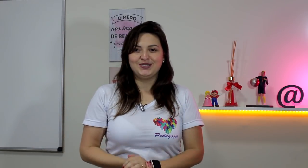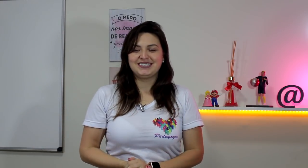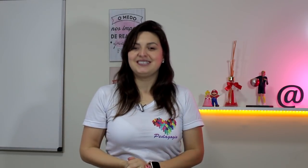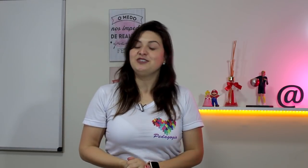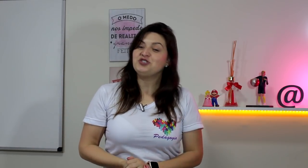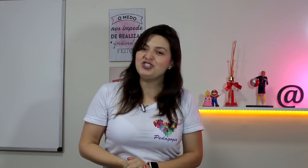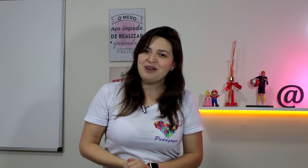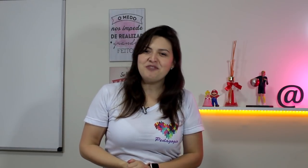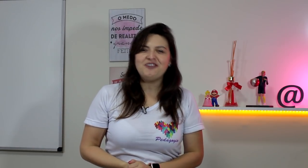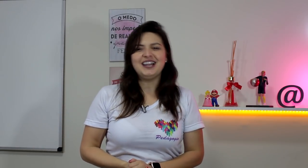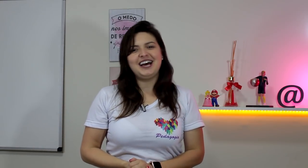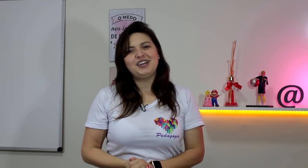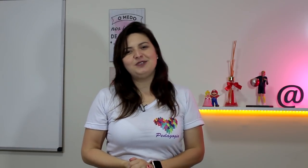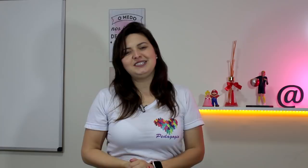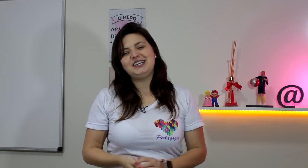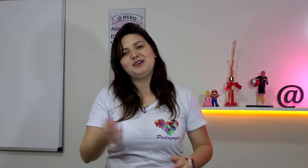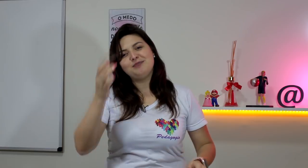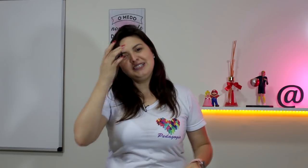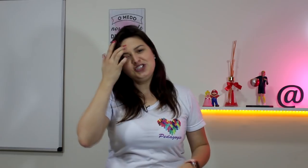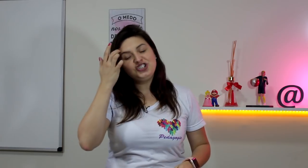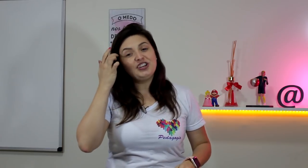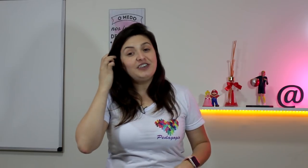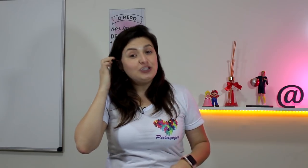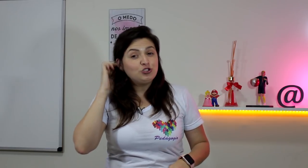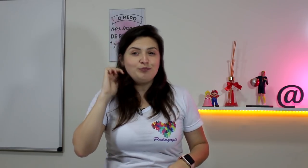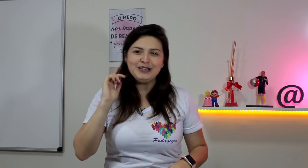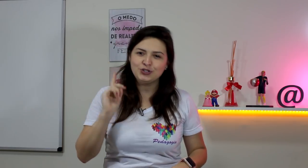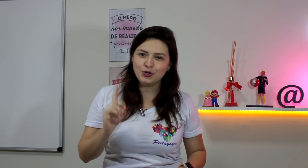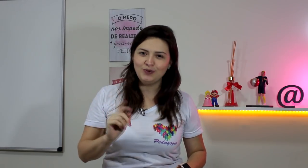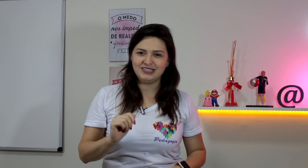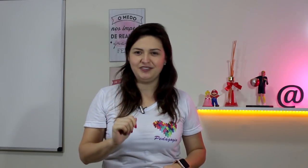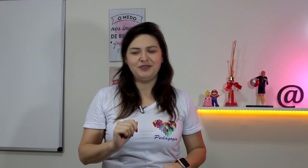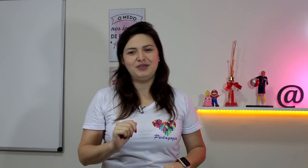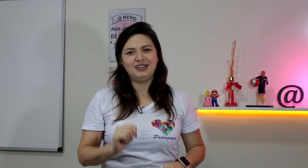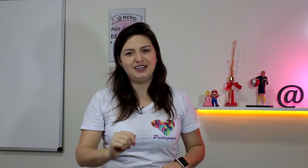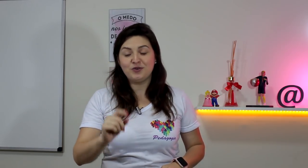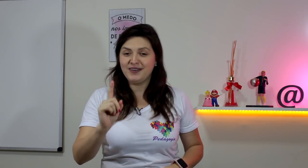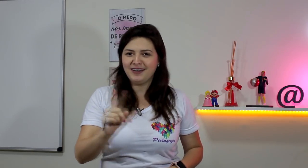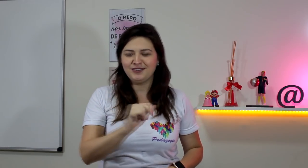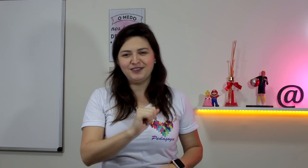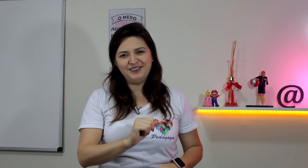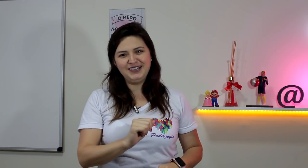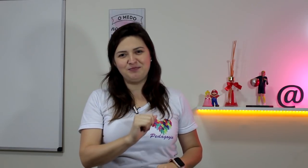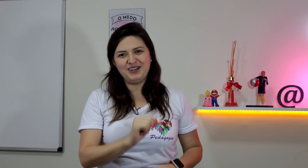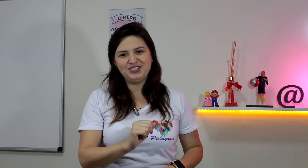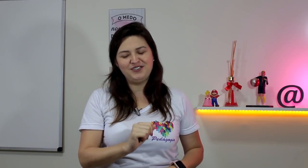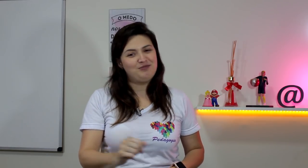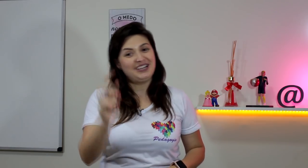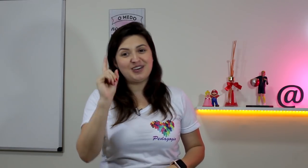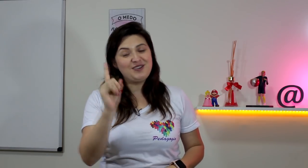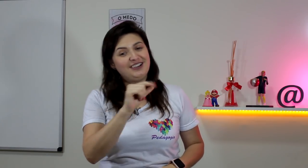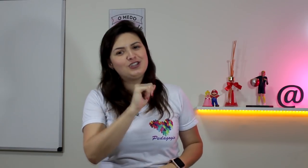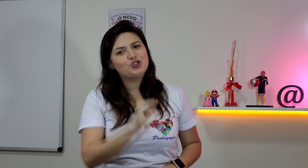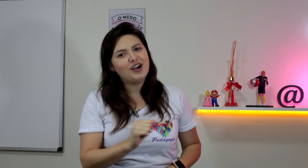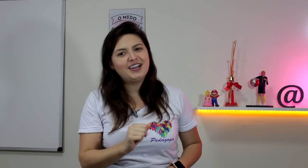cunhados. Já me falaram assim, mas a gente está falando de pessoas da família e cunhado não faz parte da família, que cunhado é só